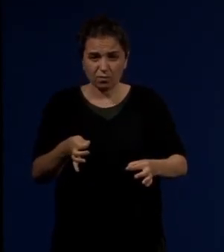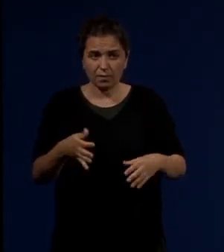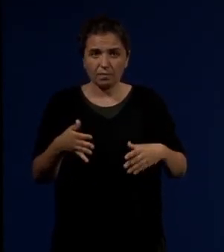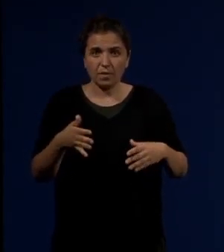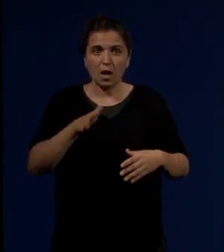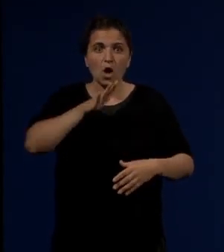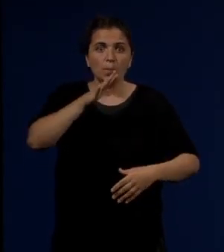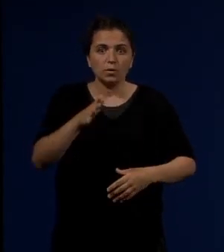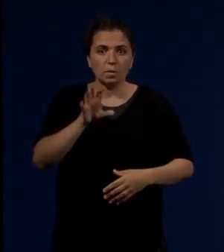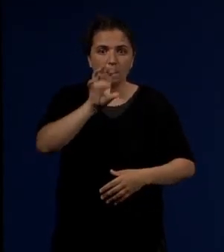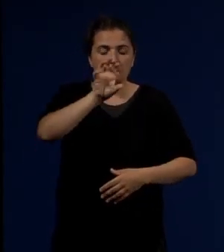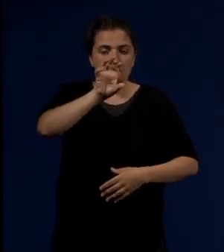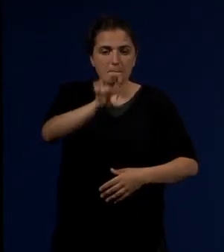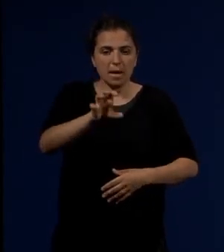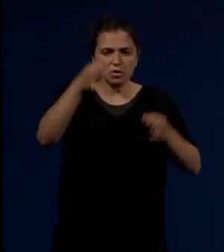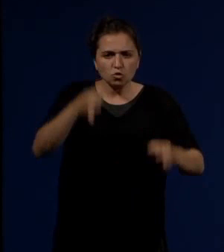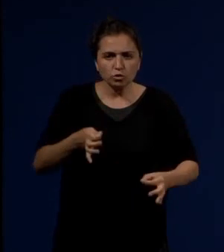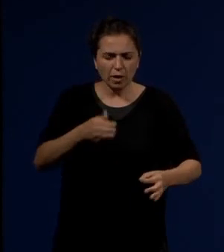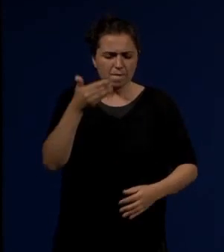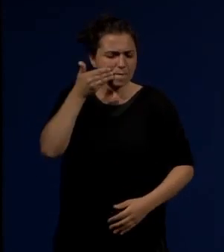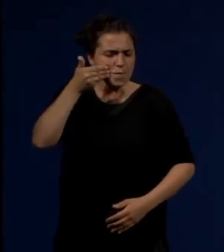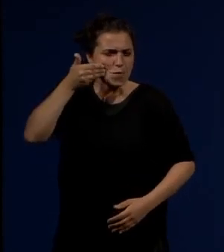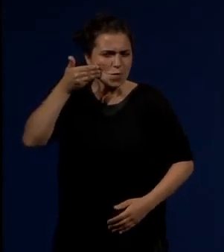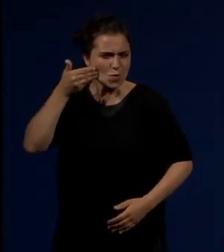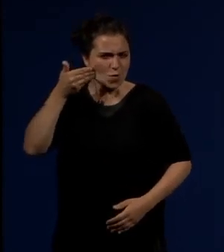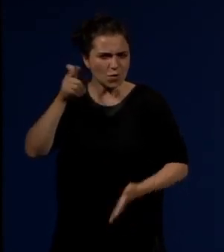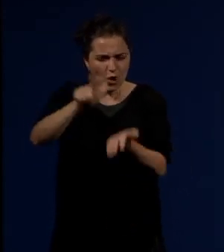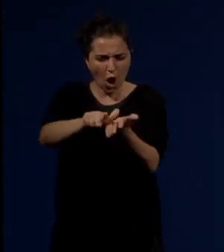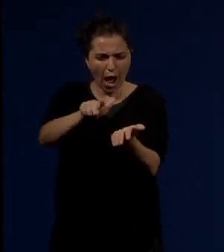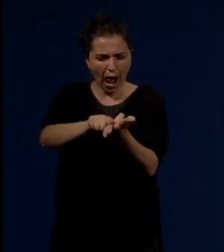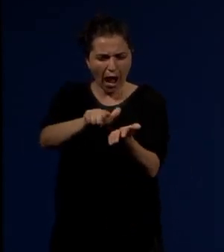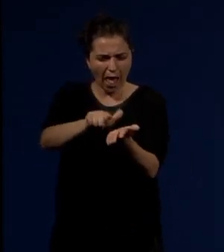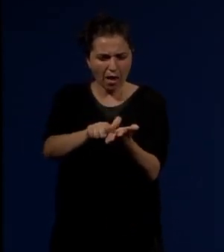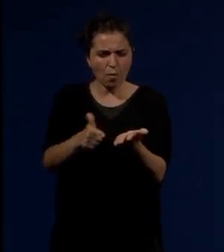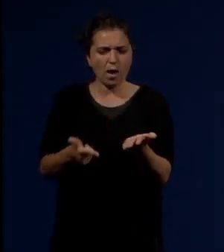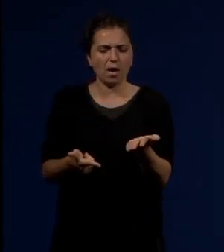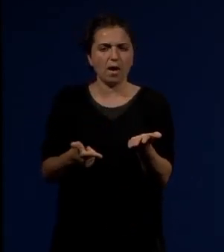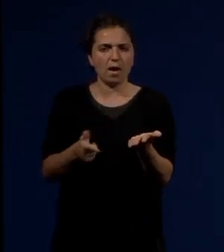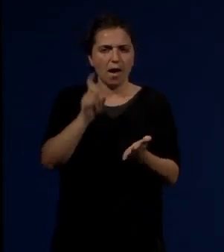Porque un país xusto está orgulloso da súa lingua. E Alberto Franco Feijóo